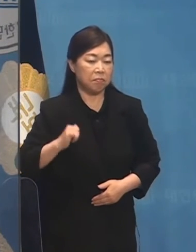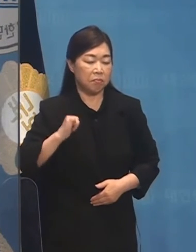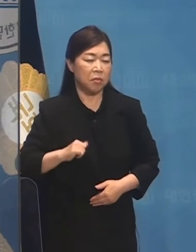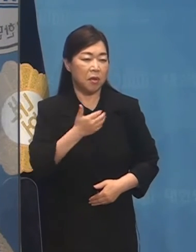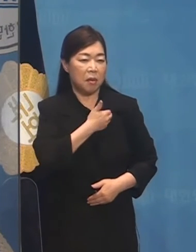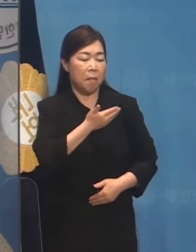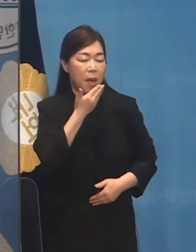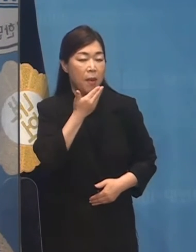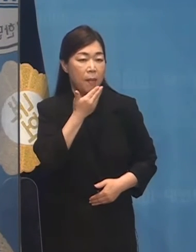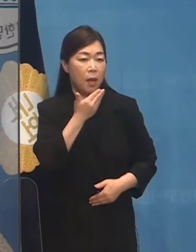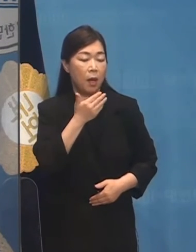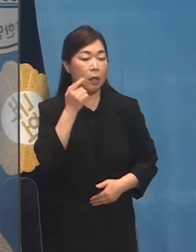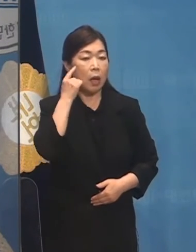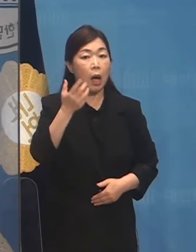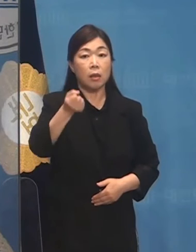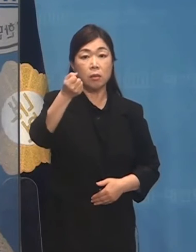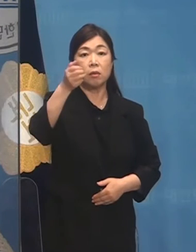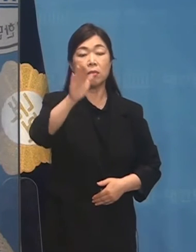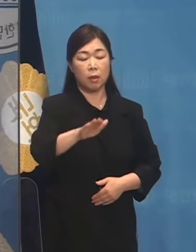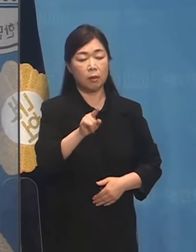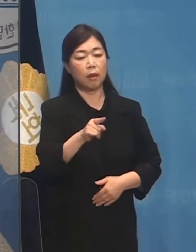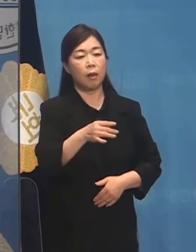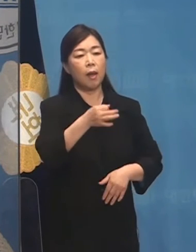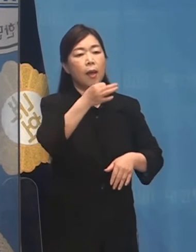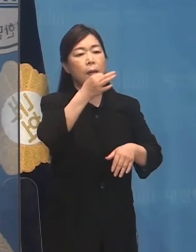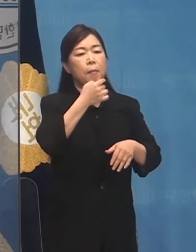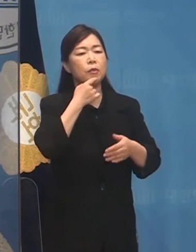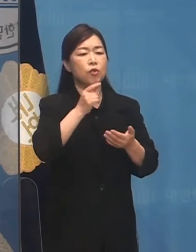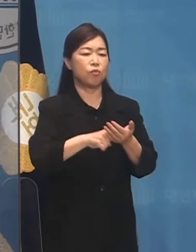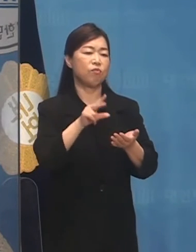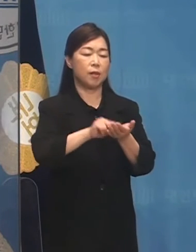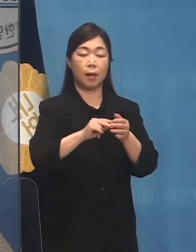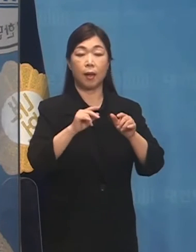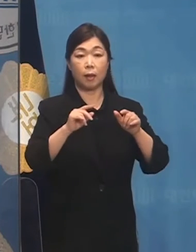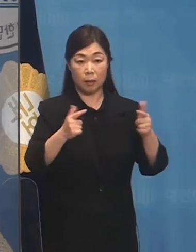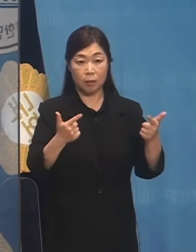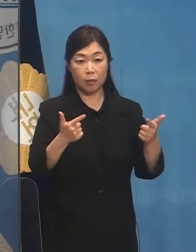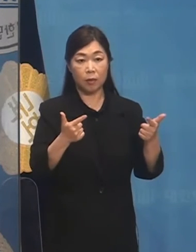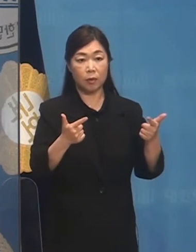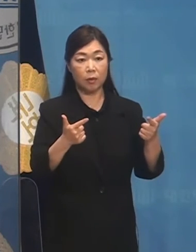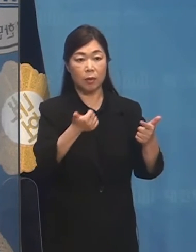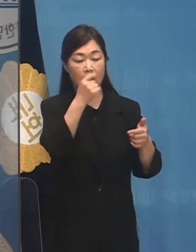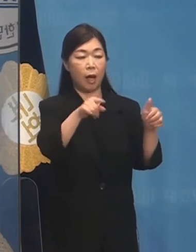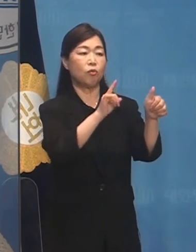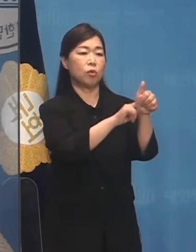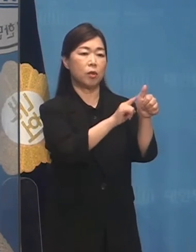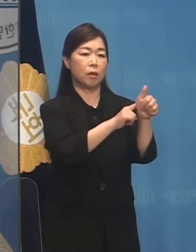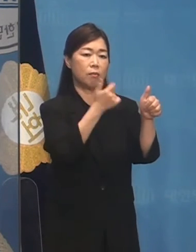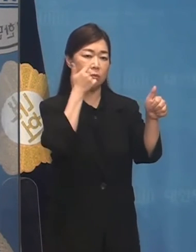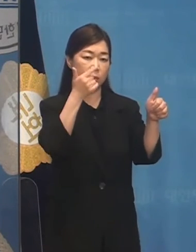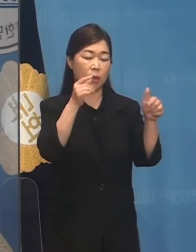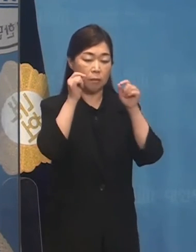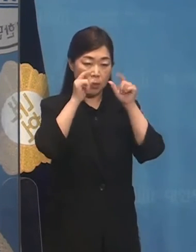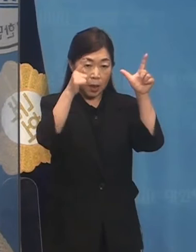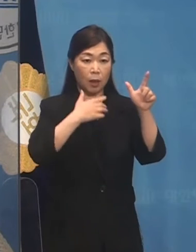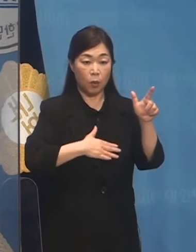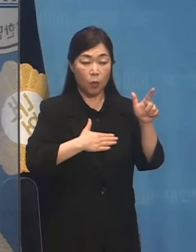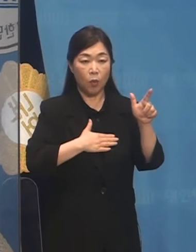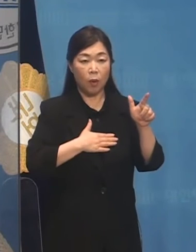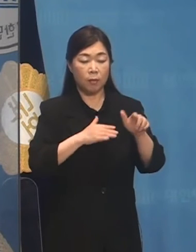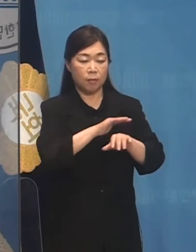생각하는 듯합니다. 그러나 그렇게 간단히 넘어갈 수 있는 문제가 아님을 한덕수 후보자는 분명히